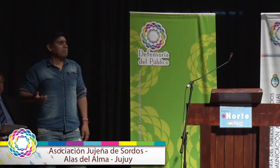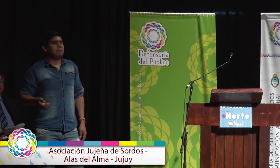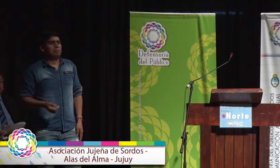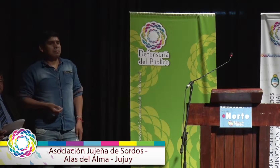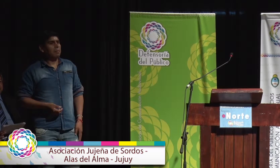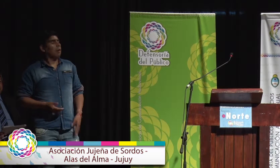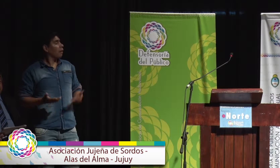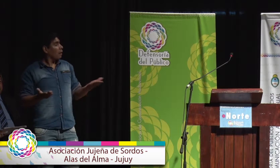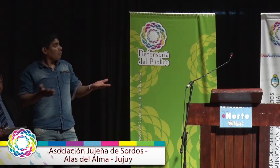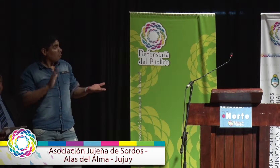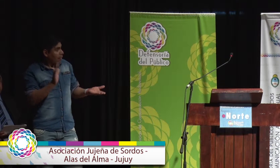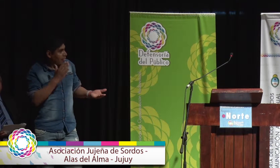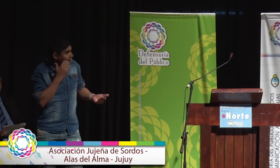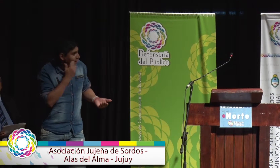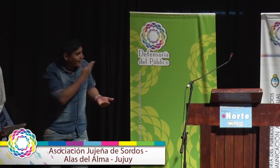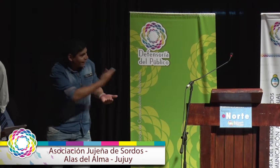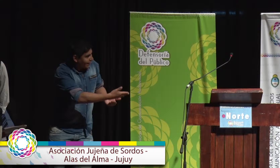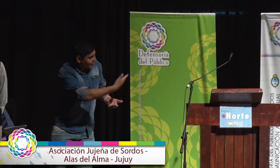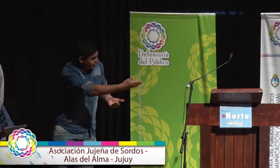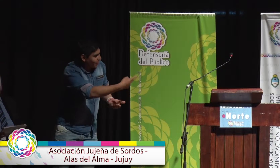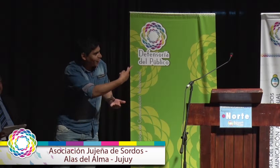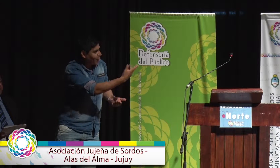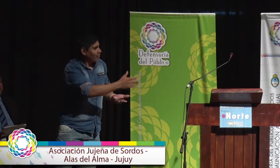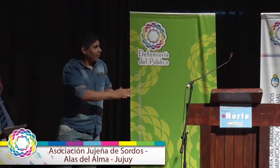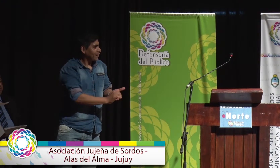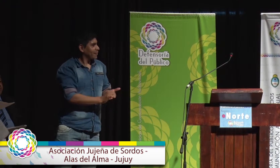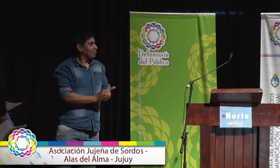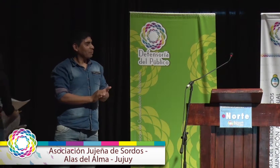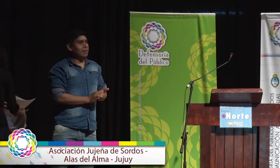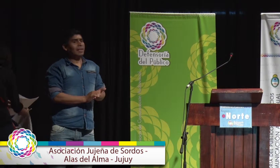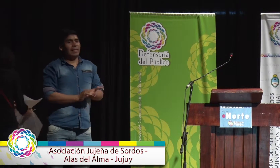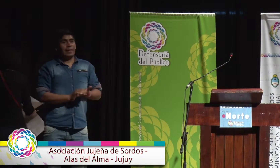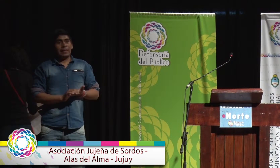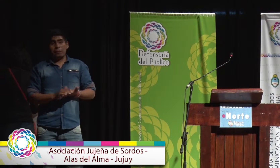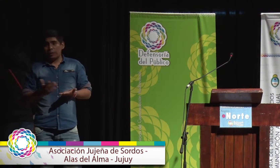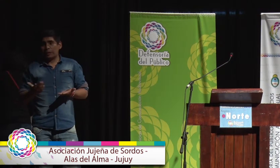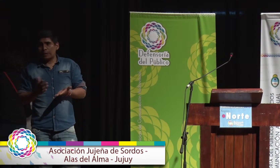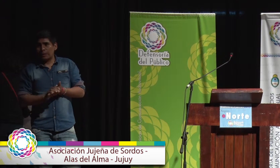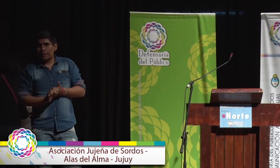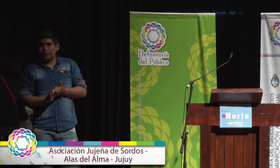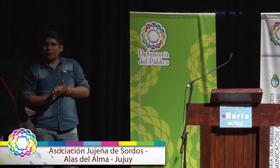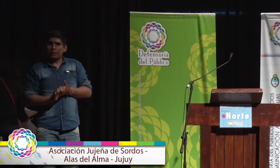estar acá. Muy buenas tardes a Cintia y a Paula.